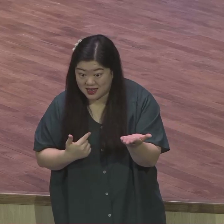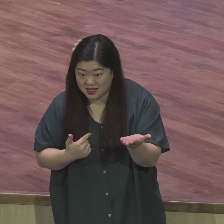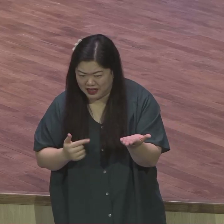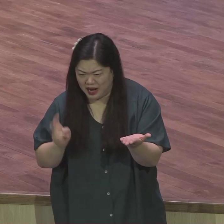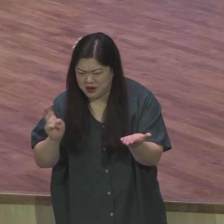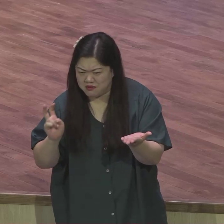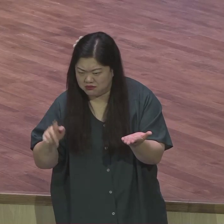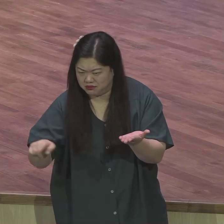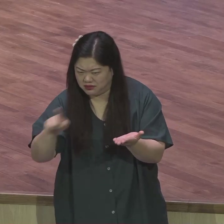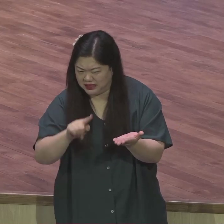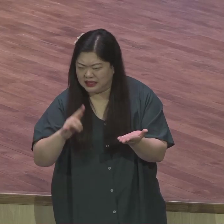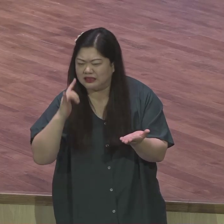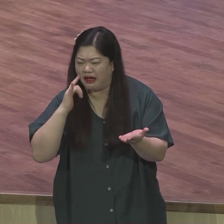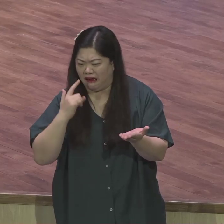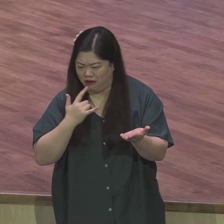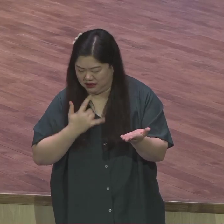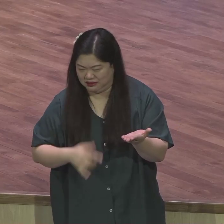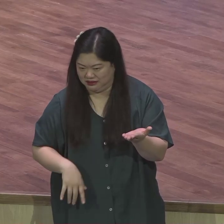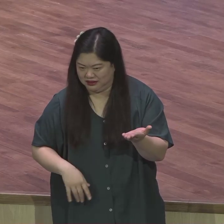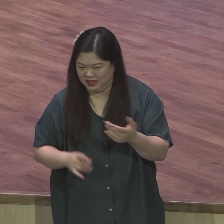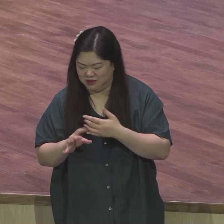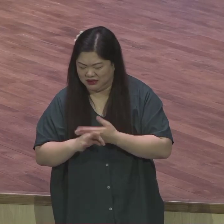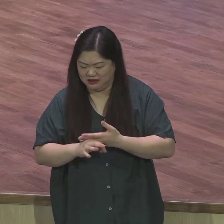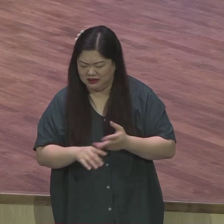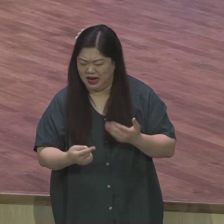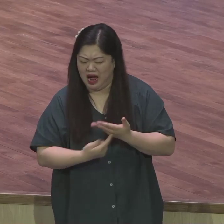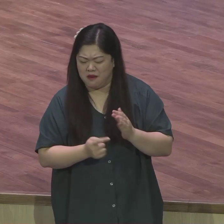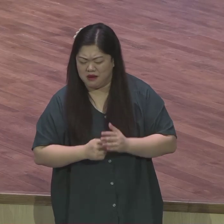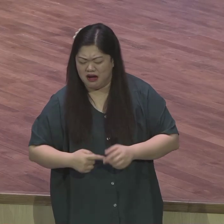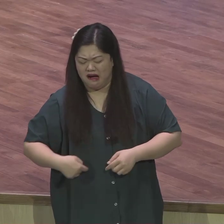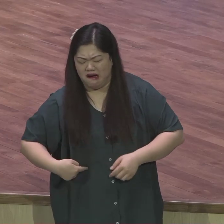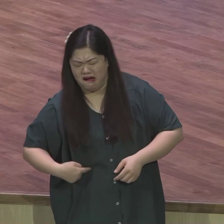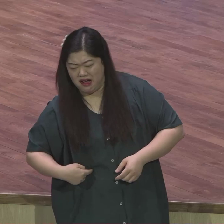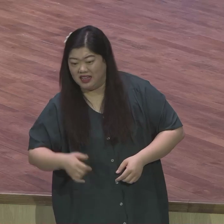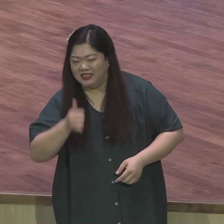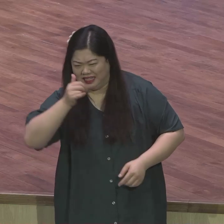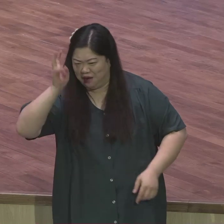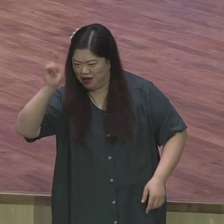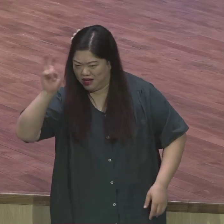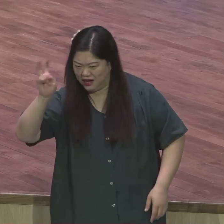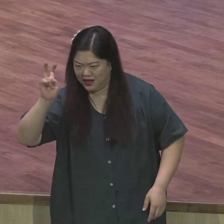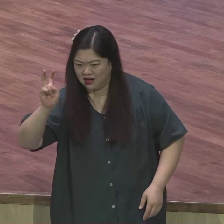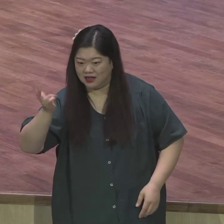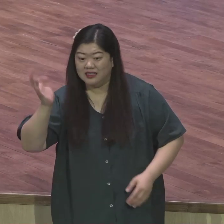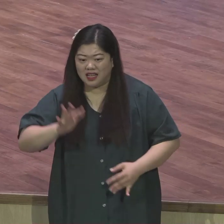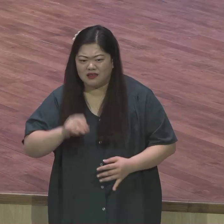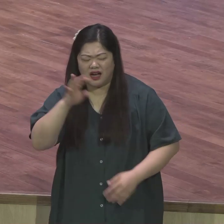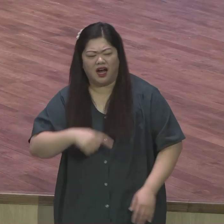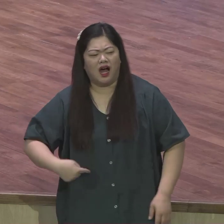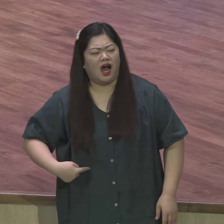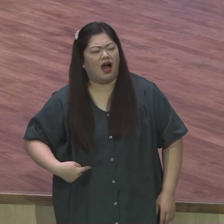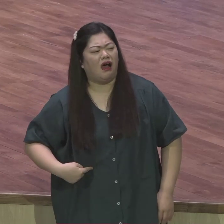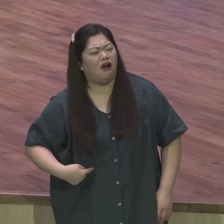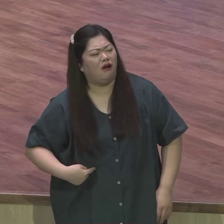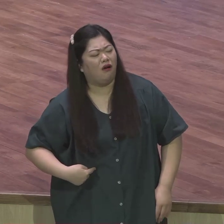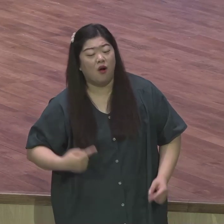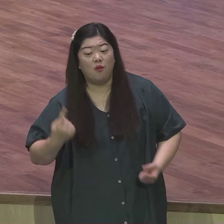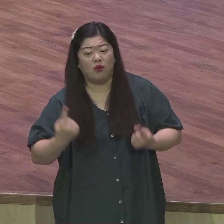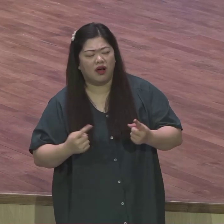정도 정도 되면 있겠지 그 정도가 아니라 아프다 저 사람이 예수를 믿지 않는 게